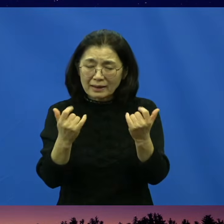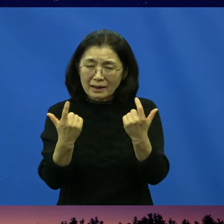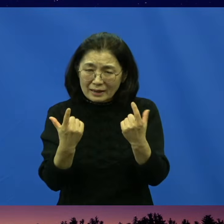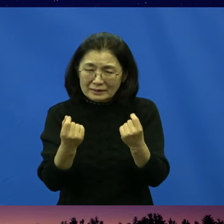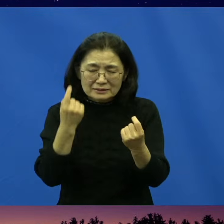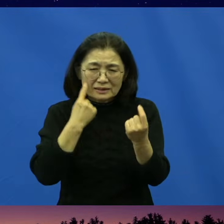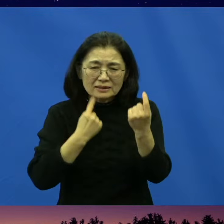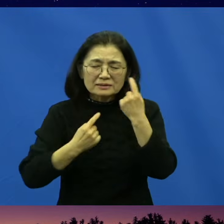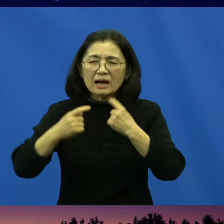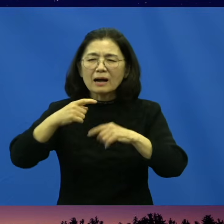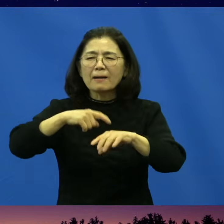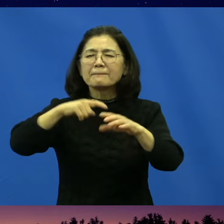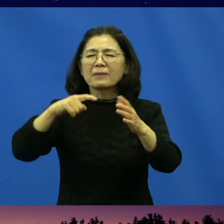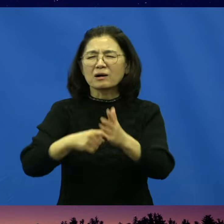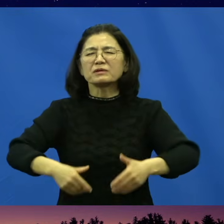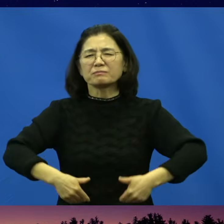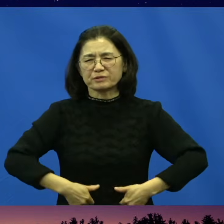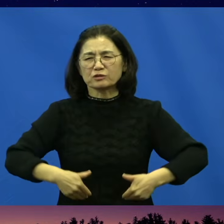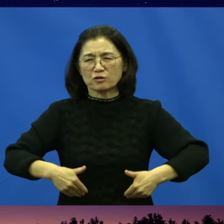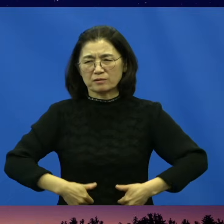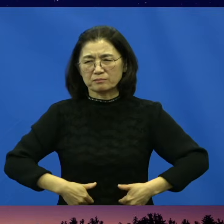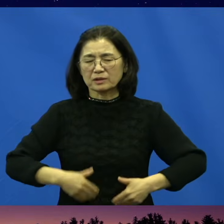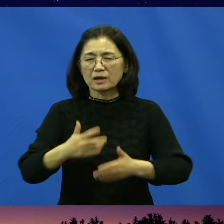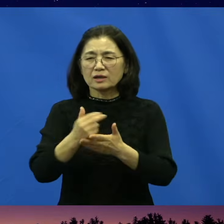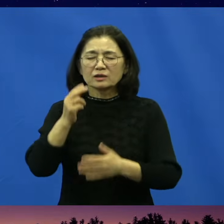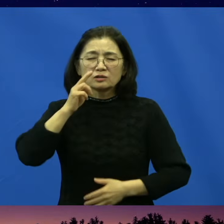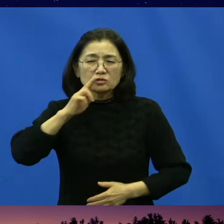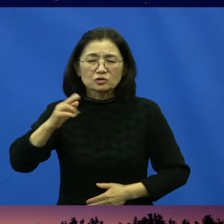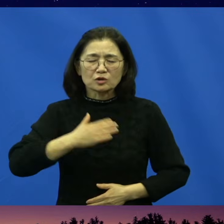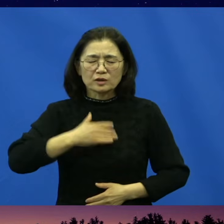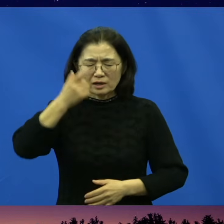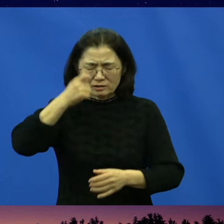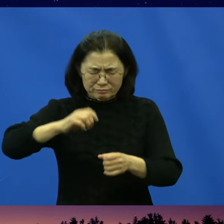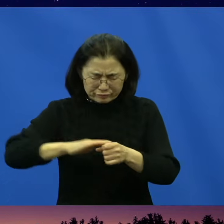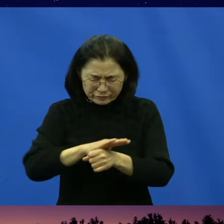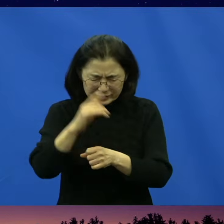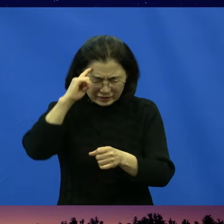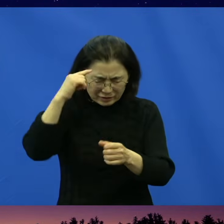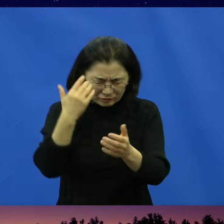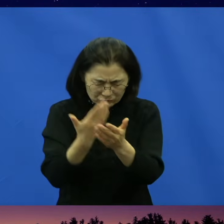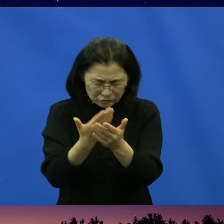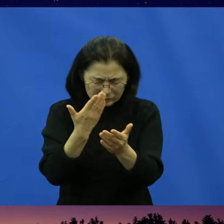불쌍히 여기소서. 이 기도가 오늘 밤 우리를 살리는 기도가 될 줄 믿습니다.